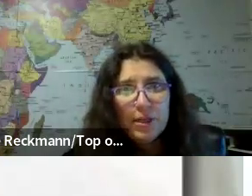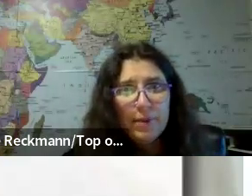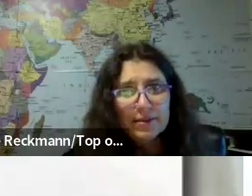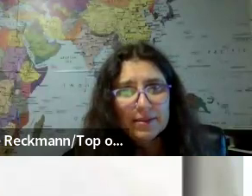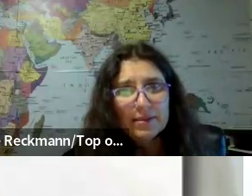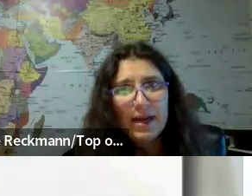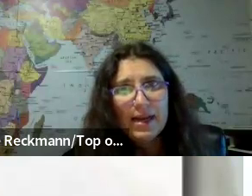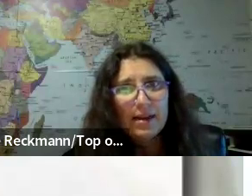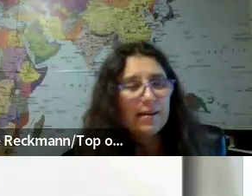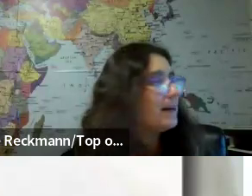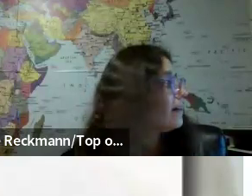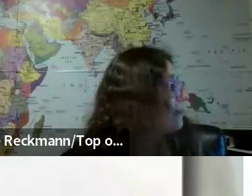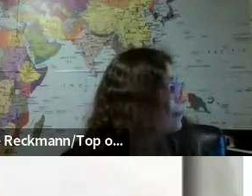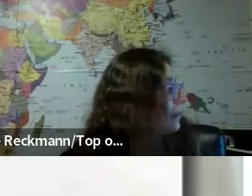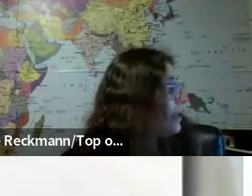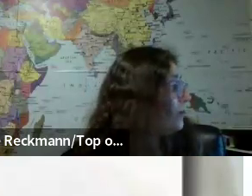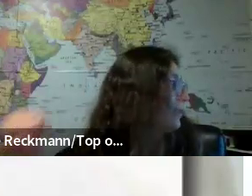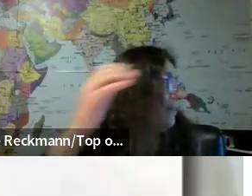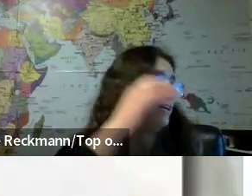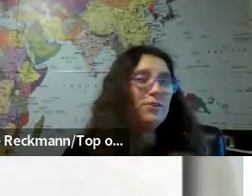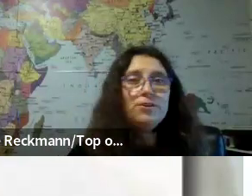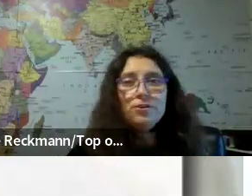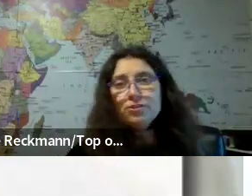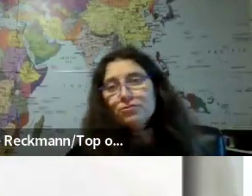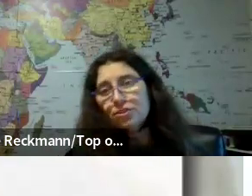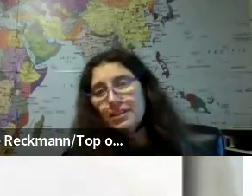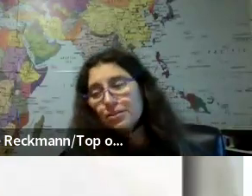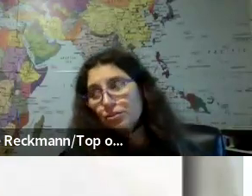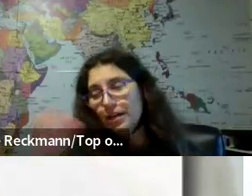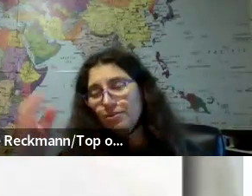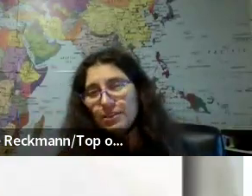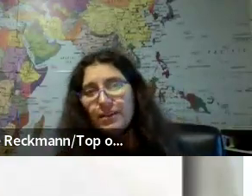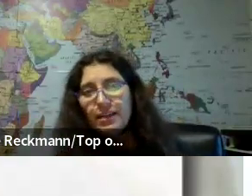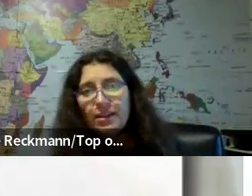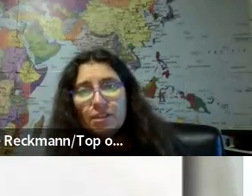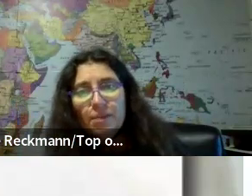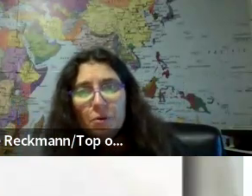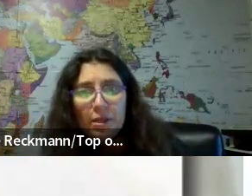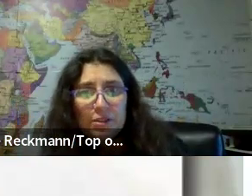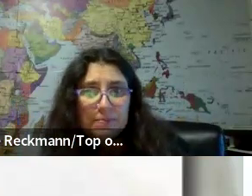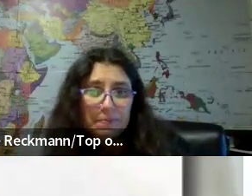Por otra parte, acá, llego al trabajo, logro sortear todas las otras barreras. ¿Con qué me encuentro?